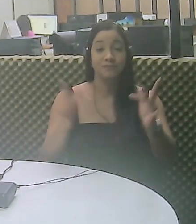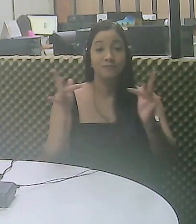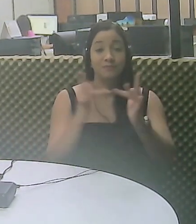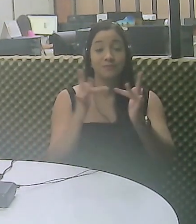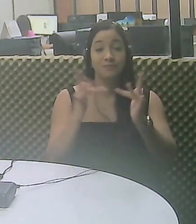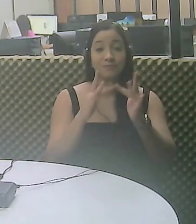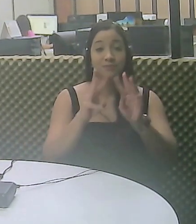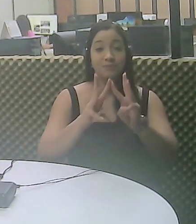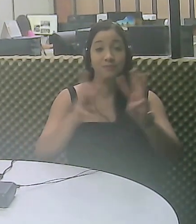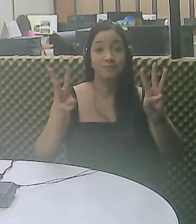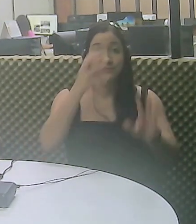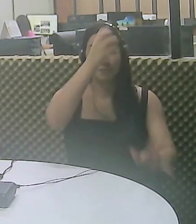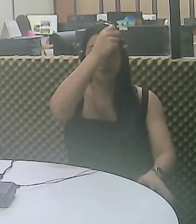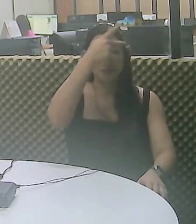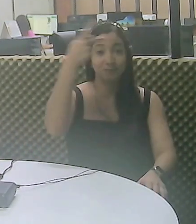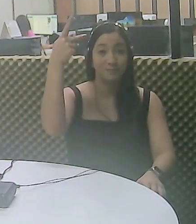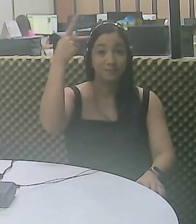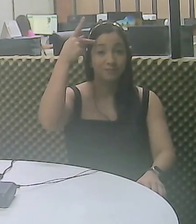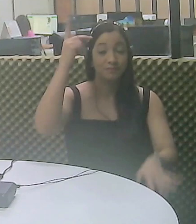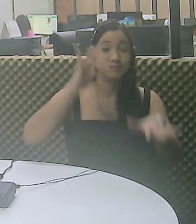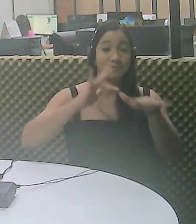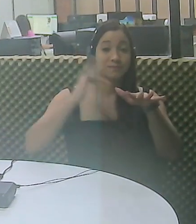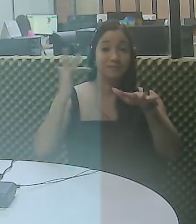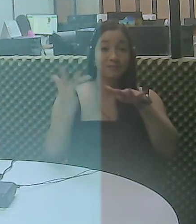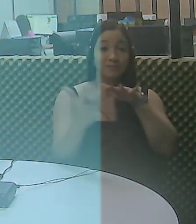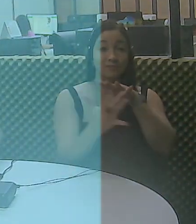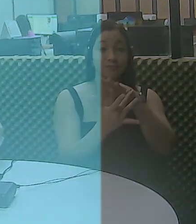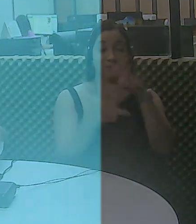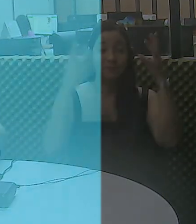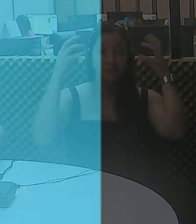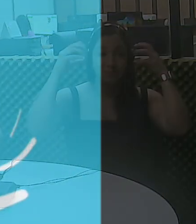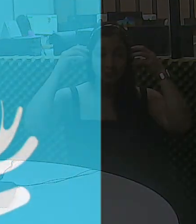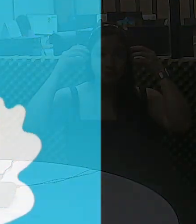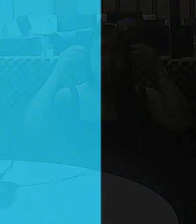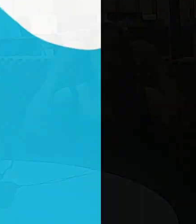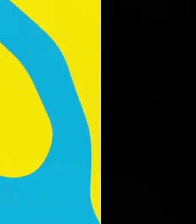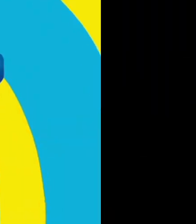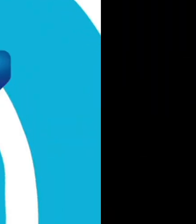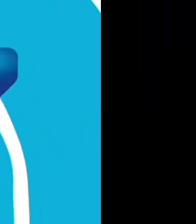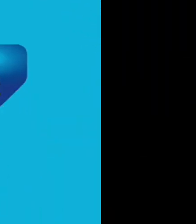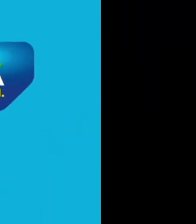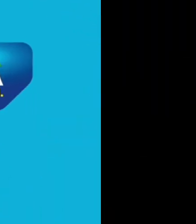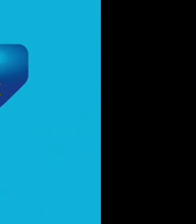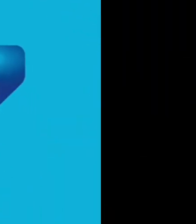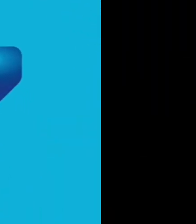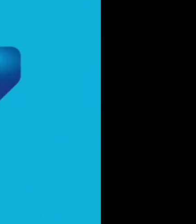Continue conosco no portal da Prefeitura e nas redes sociais.